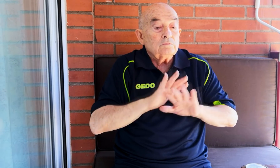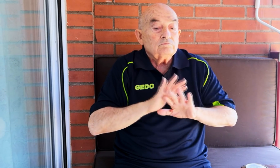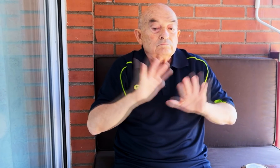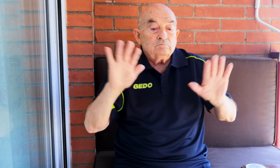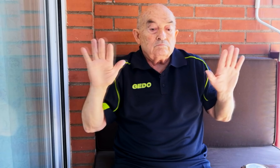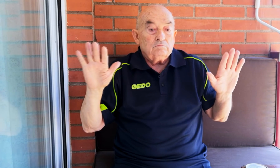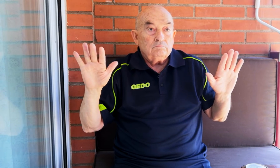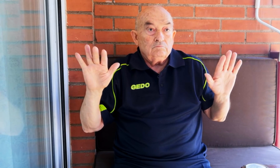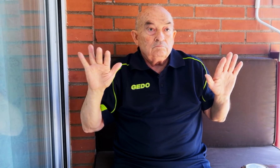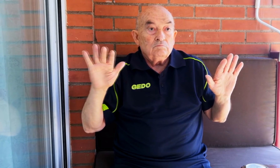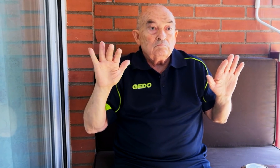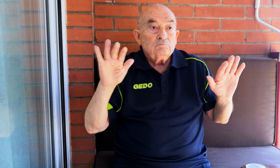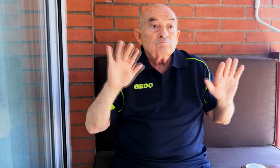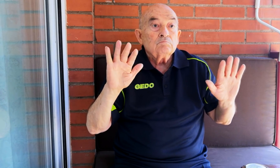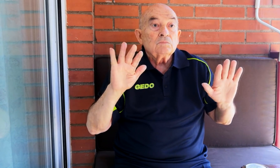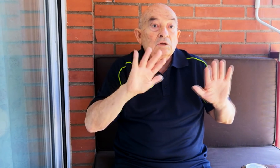any jo vaig finalitzar